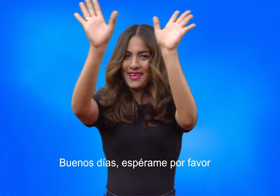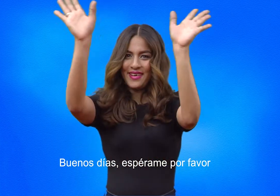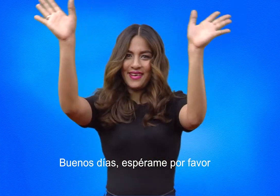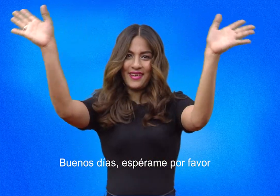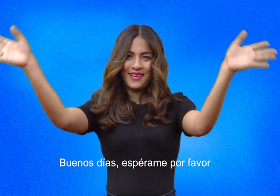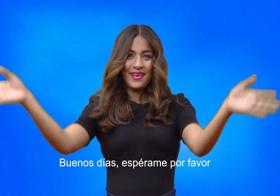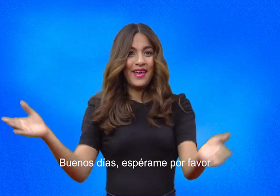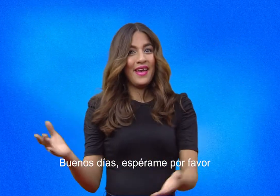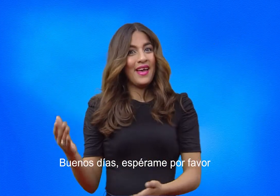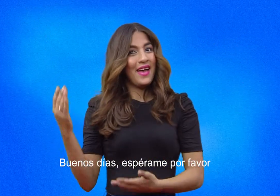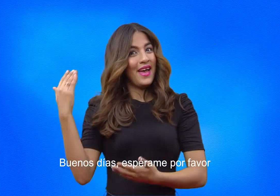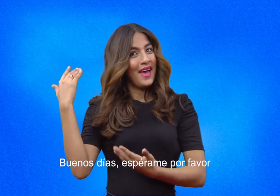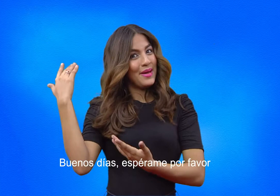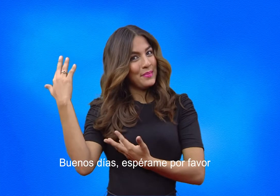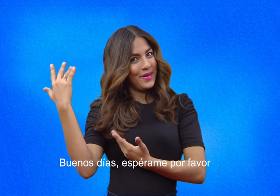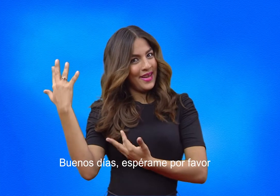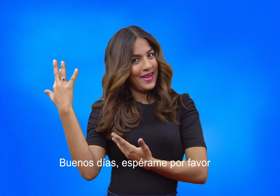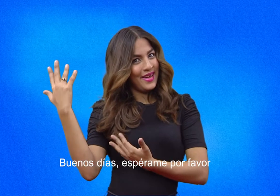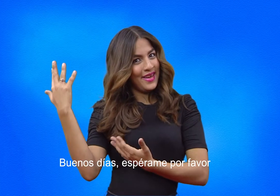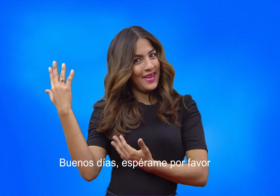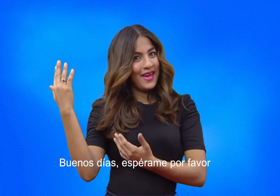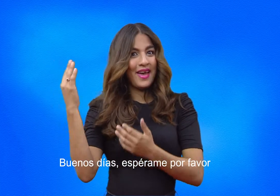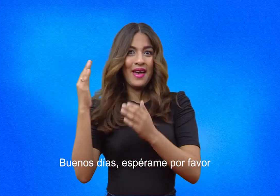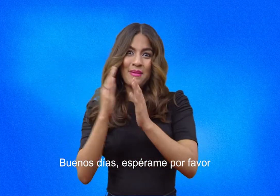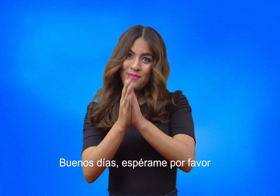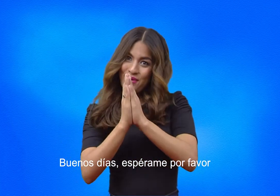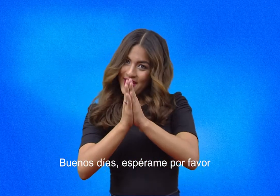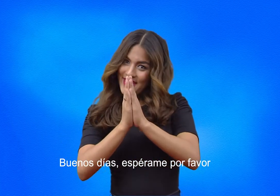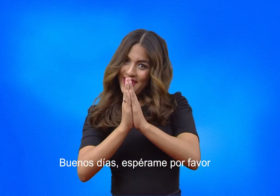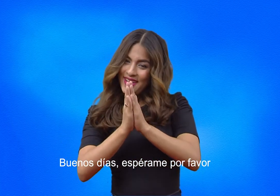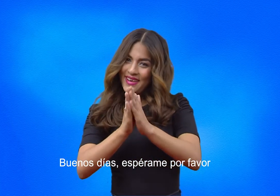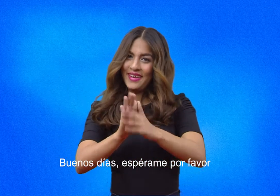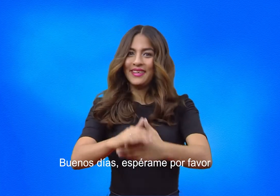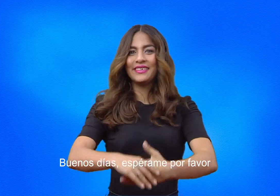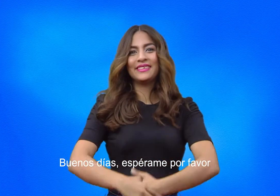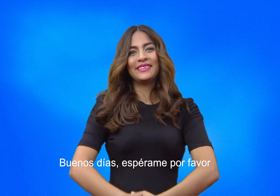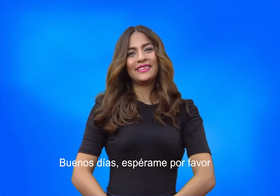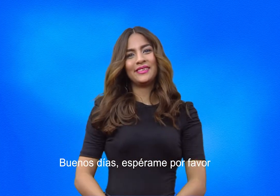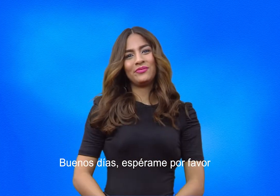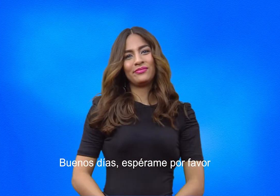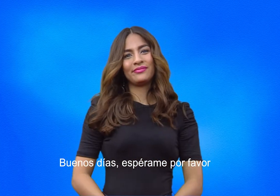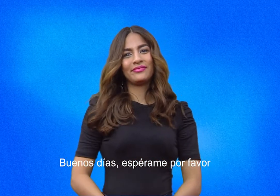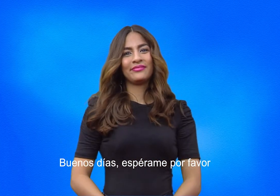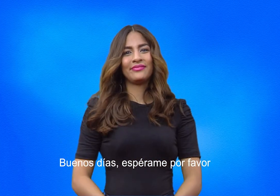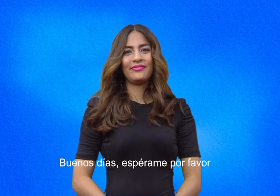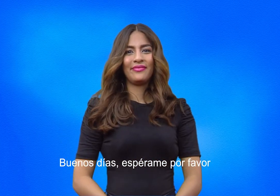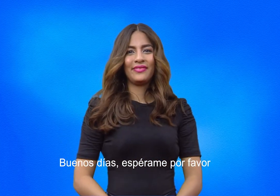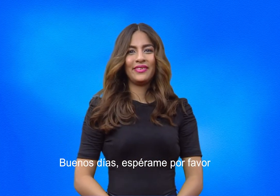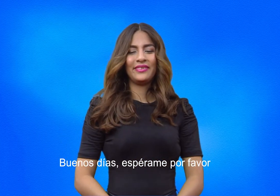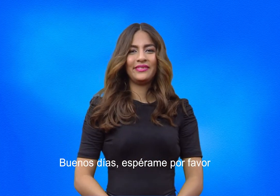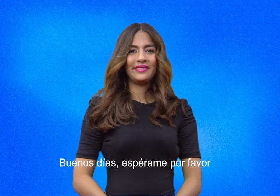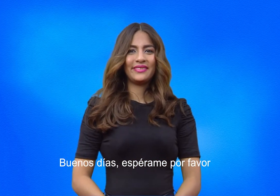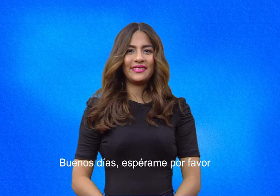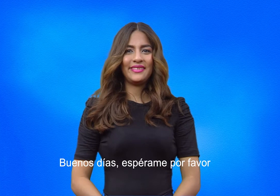Buenos días. Espérame, por favor.